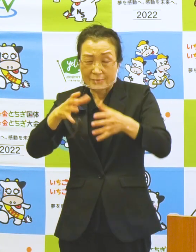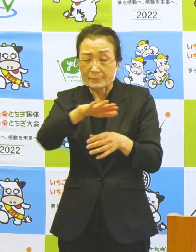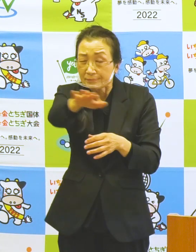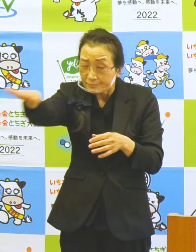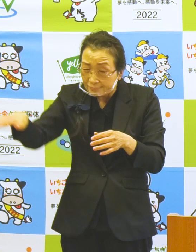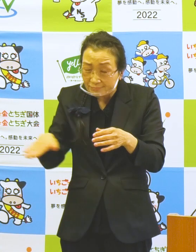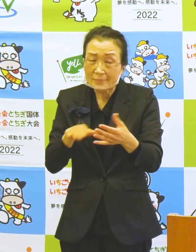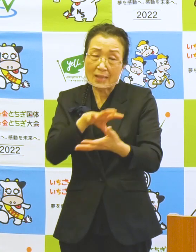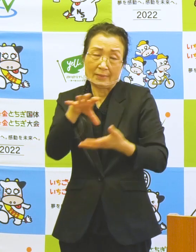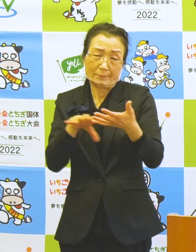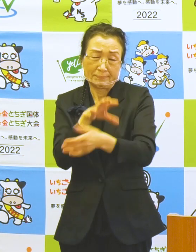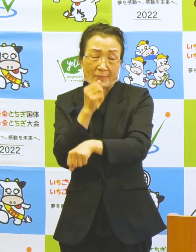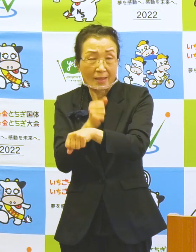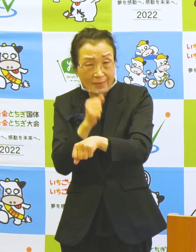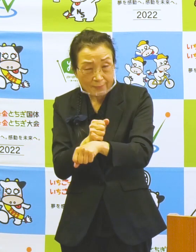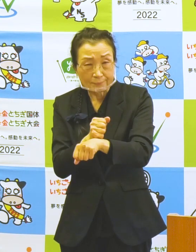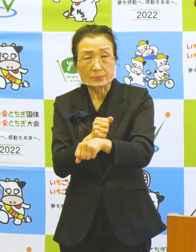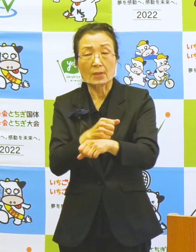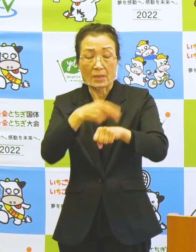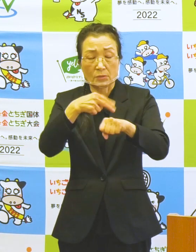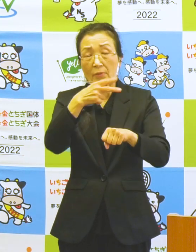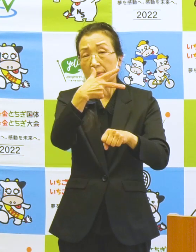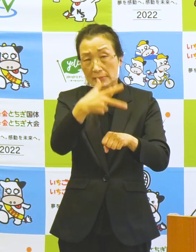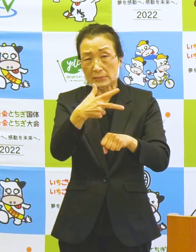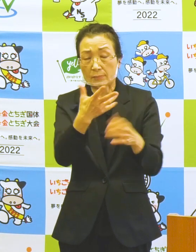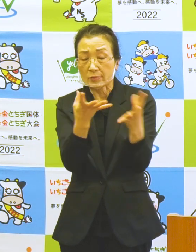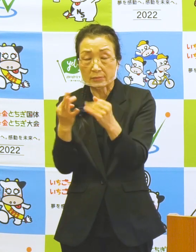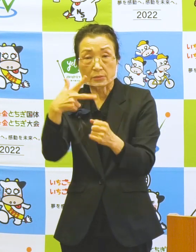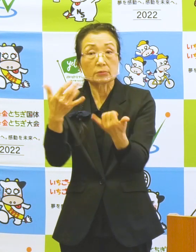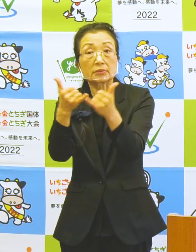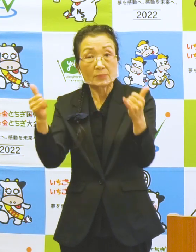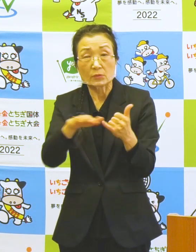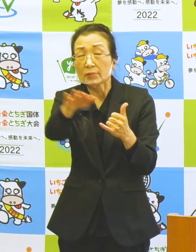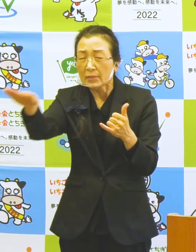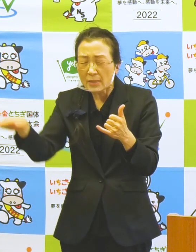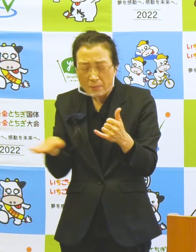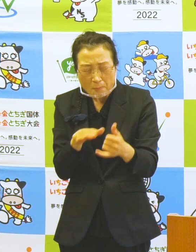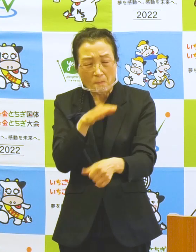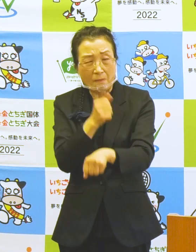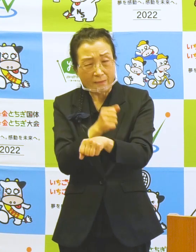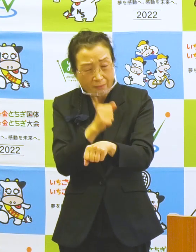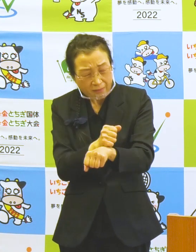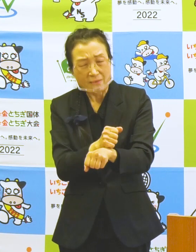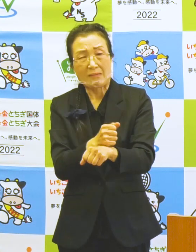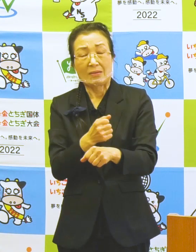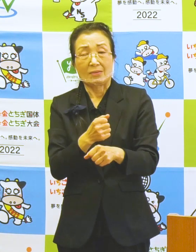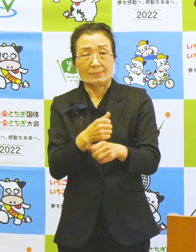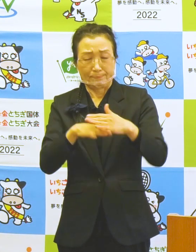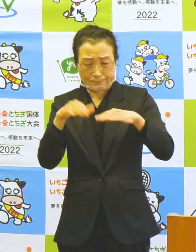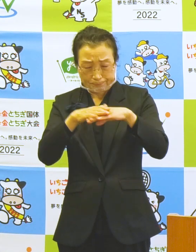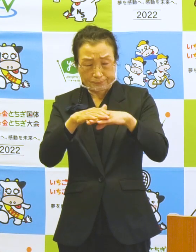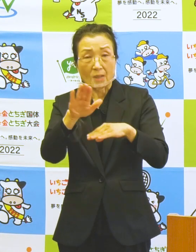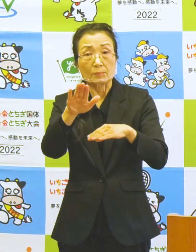ますし、那須塩原市も多くの市民の方々が大変な思いをされています。しかし一方